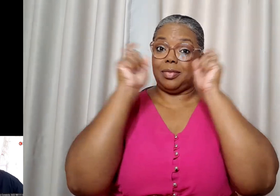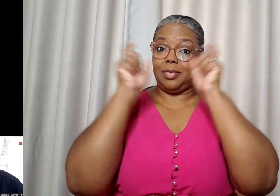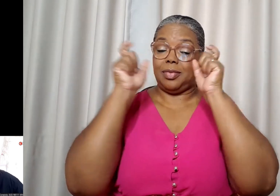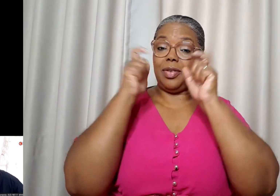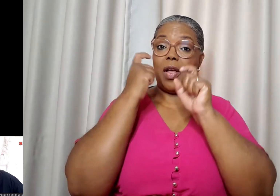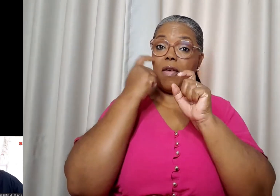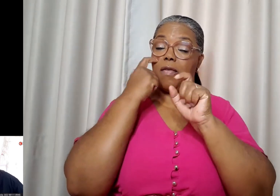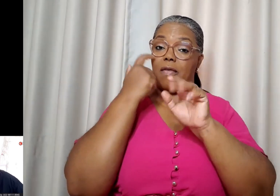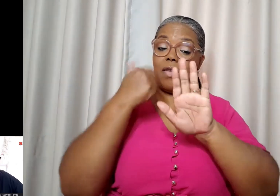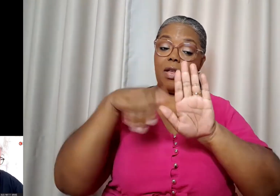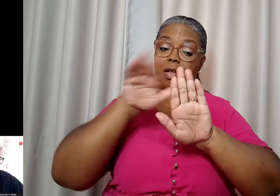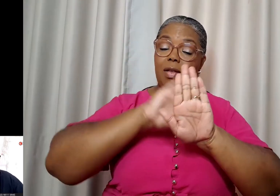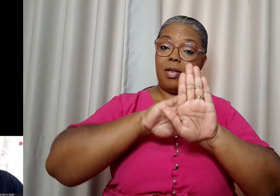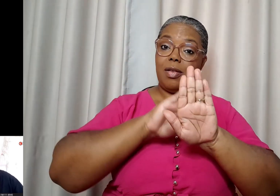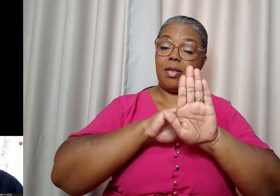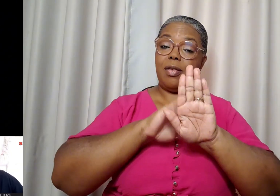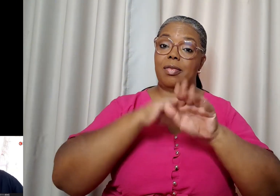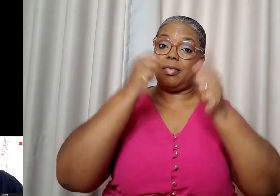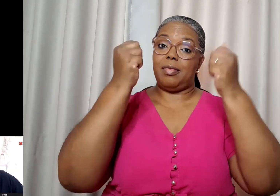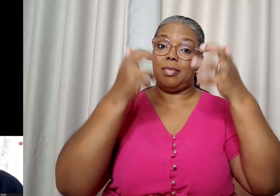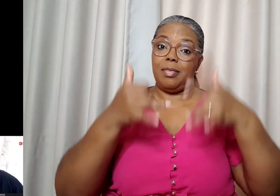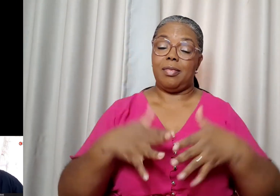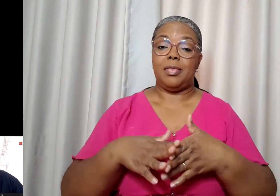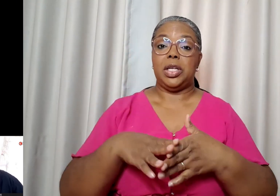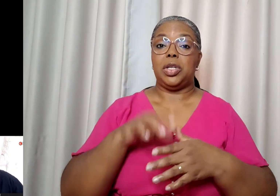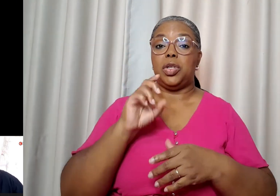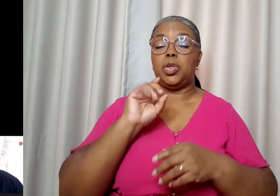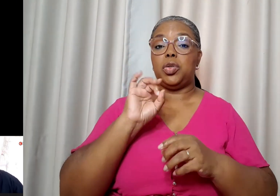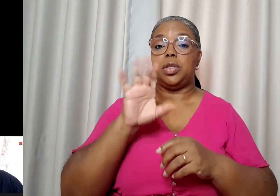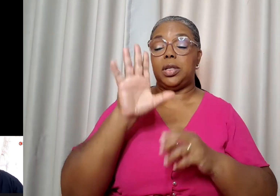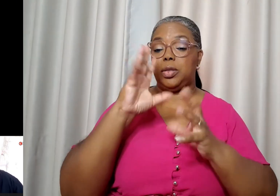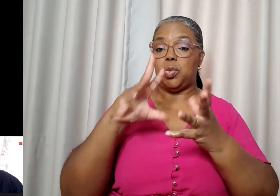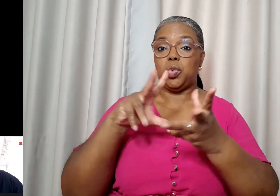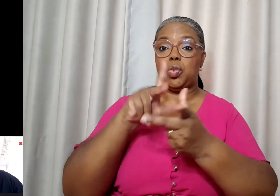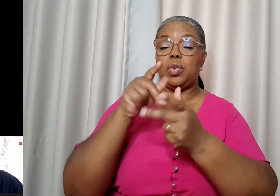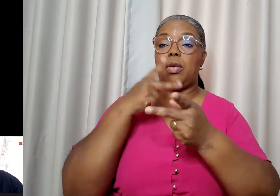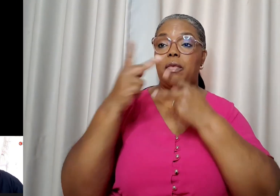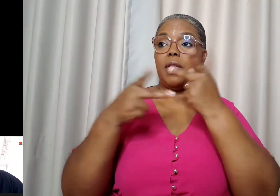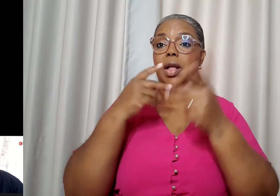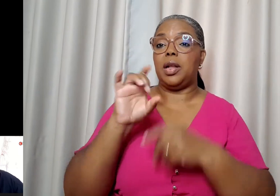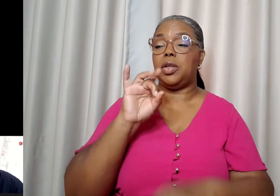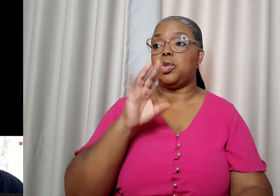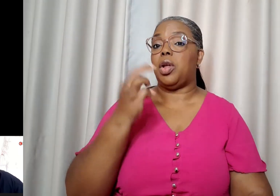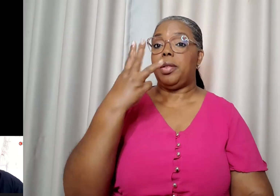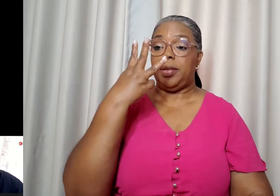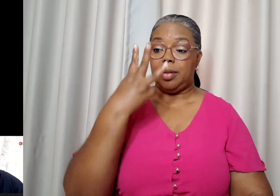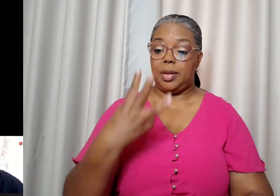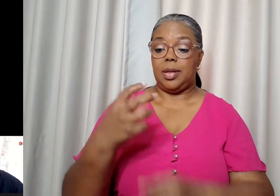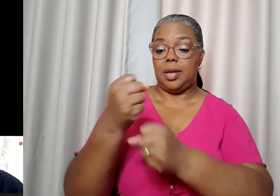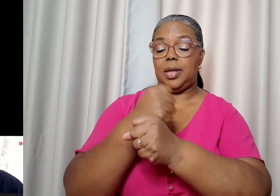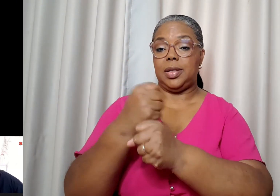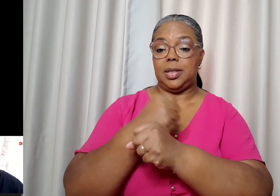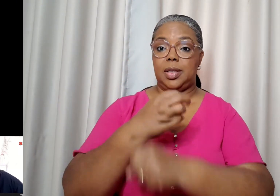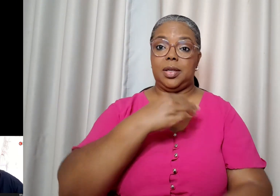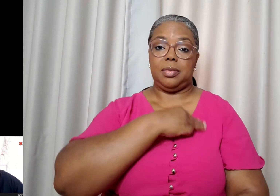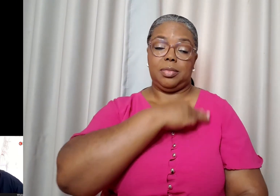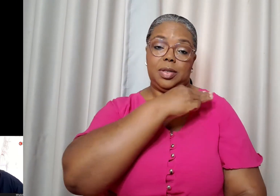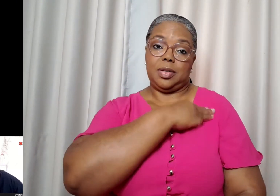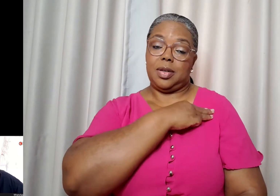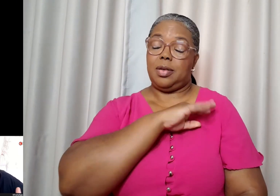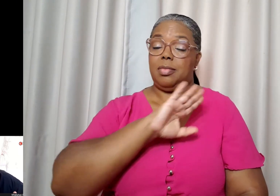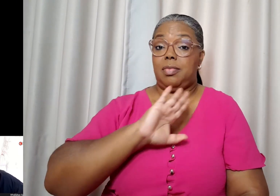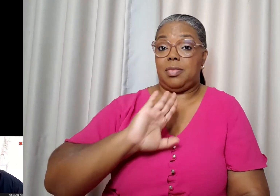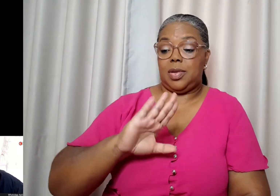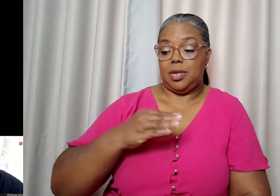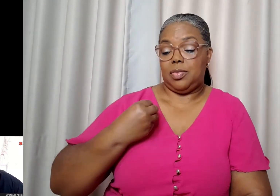ninguém fala. Todo mundo só fala de 3 anos de ministério, mas não te fala de uma vida para que